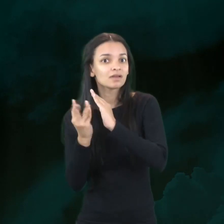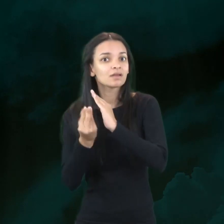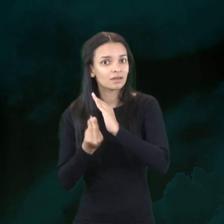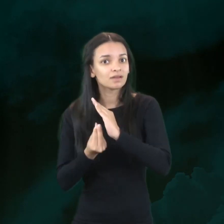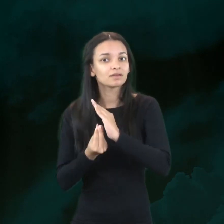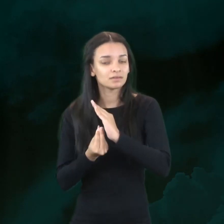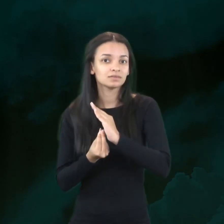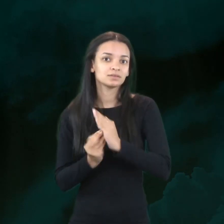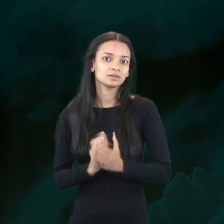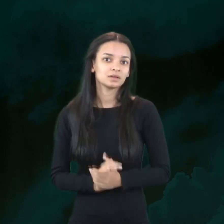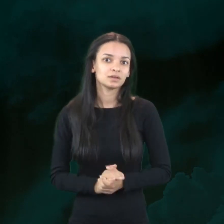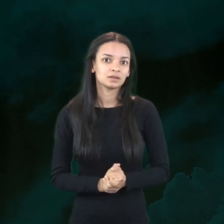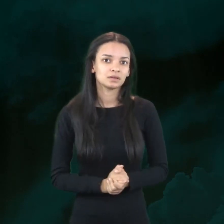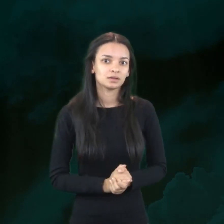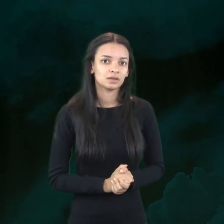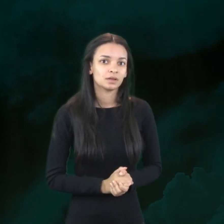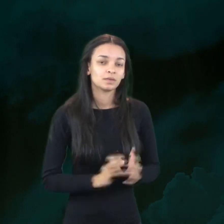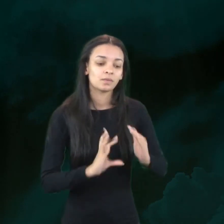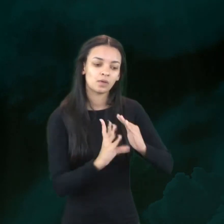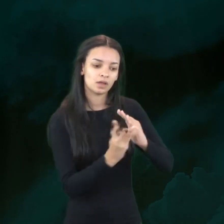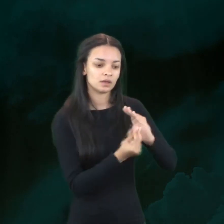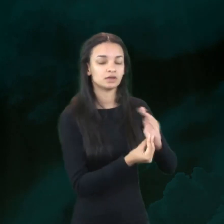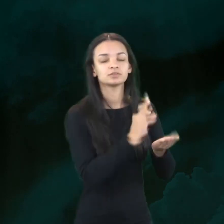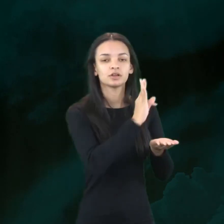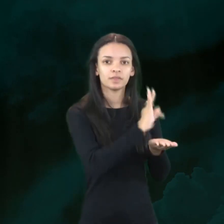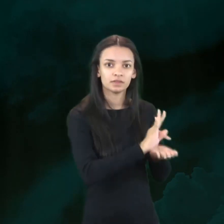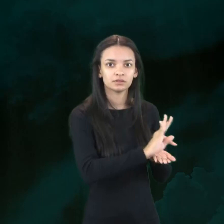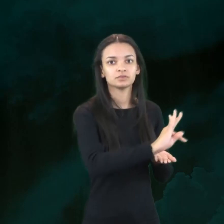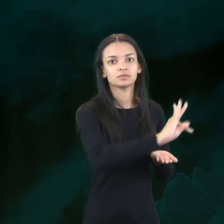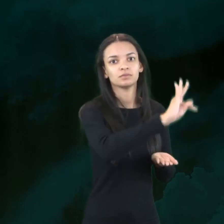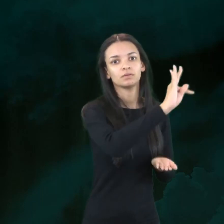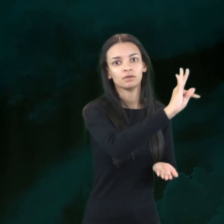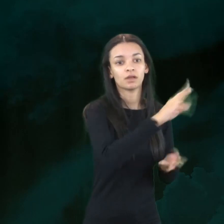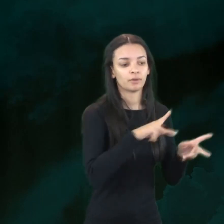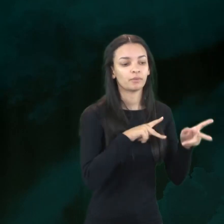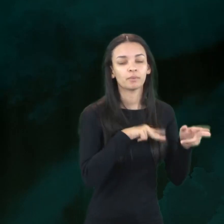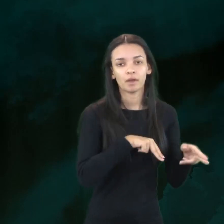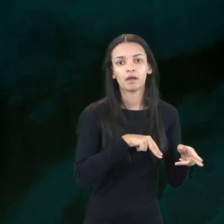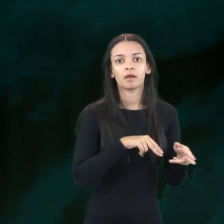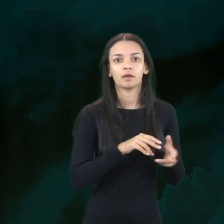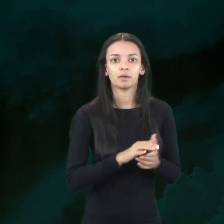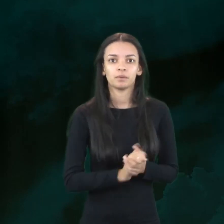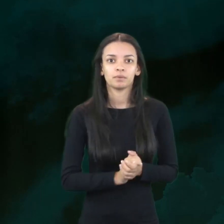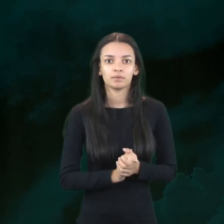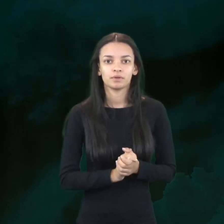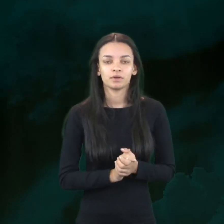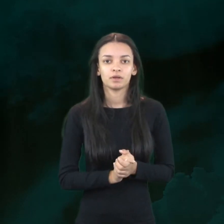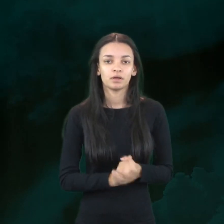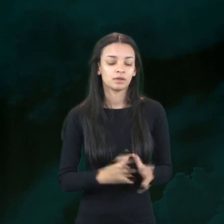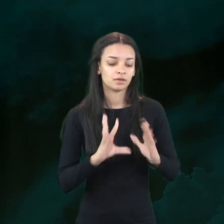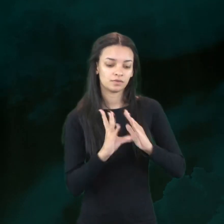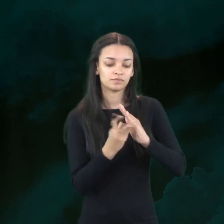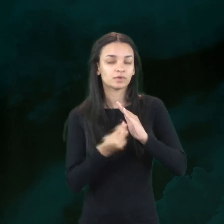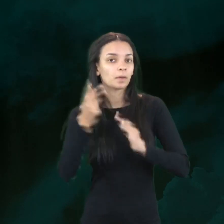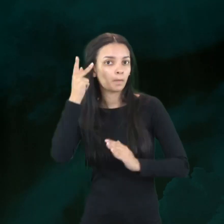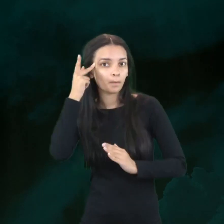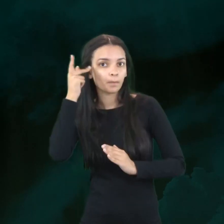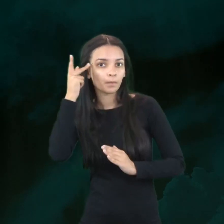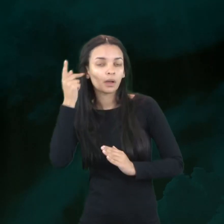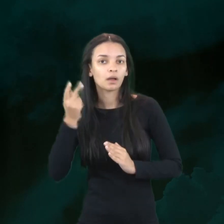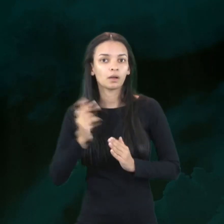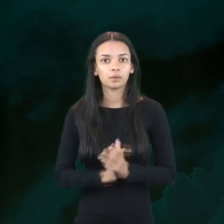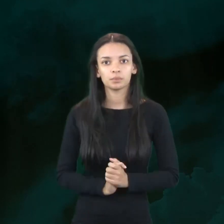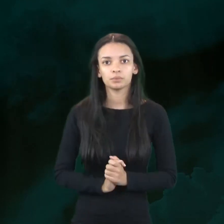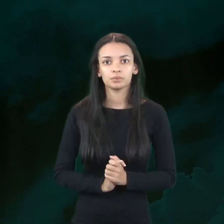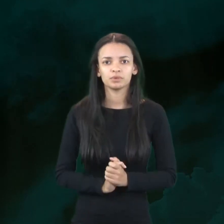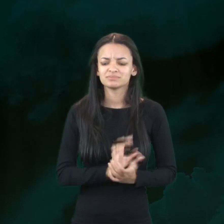igreja dos Tessalonicenses, a igreja dos paulistas, como disse Ezra ontem, e a igreja de cada, dos irmãos de